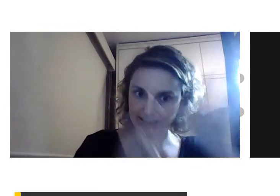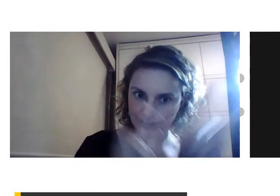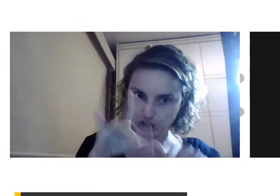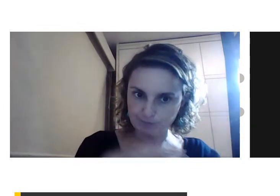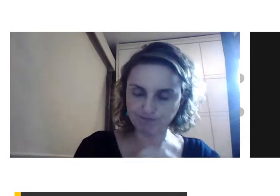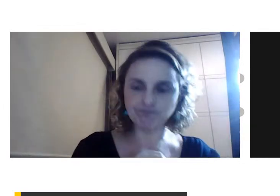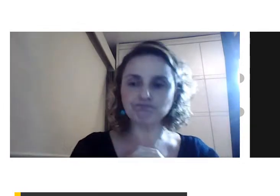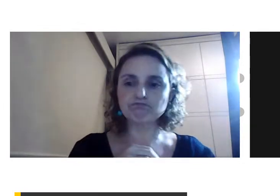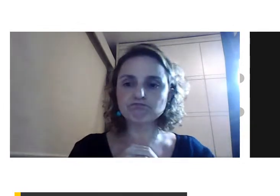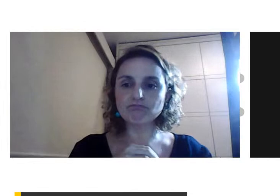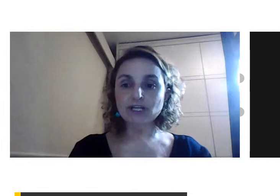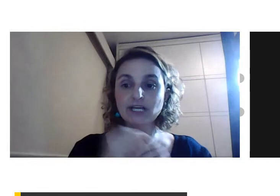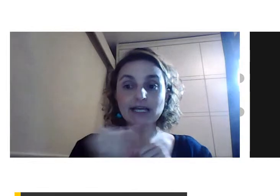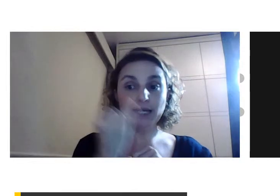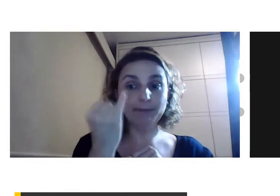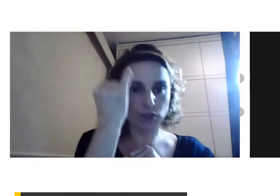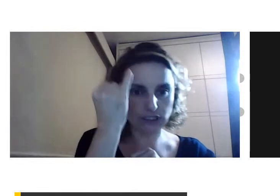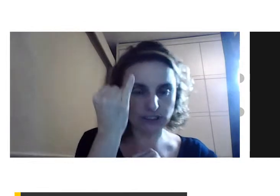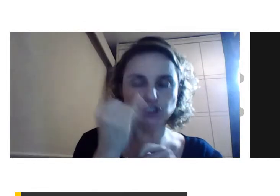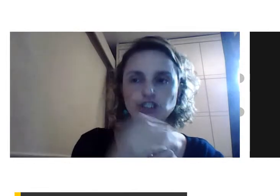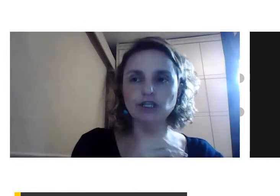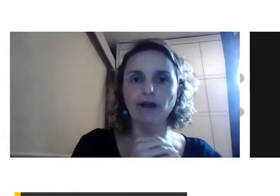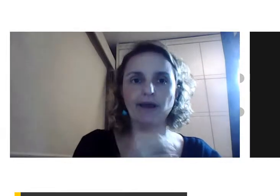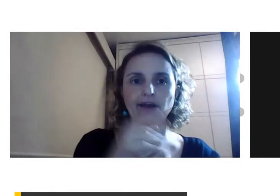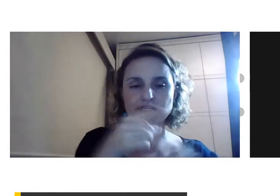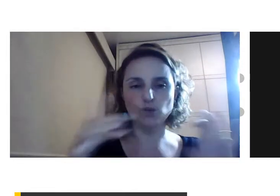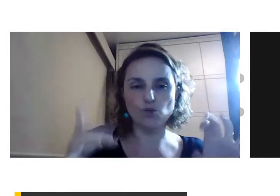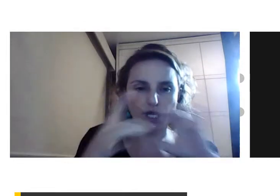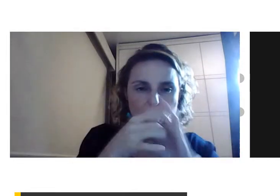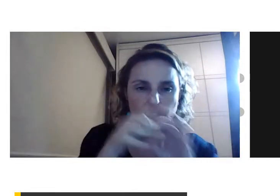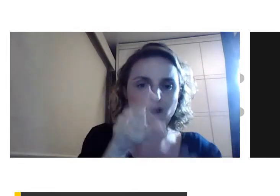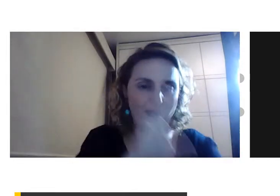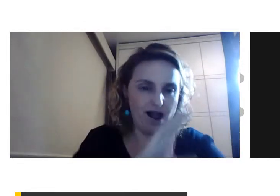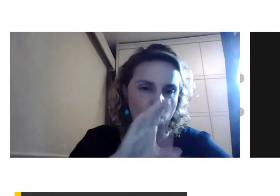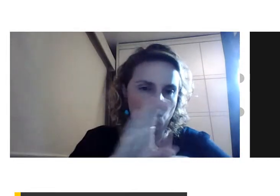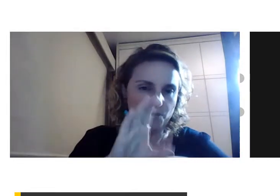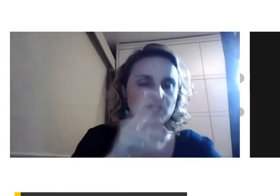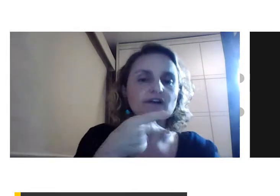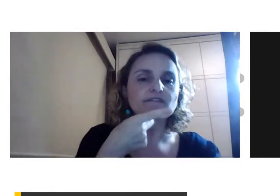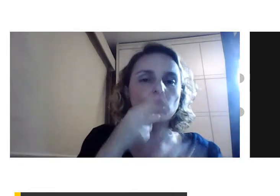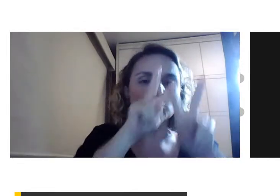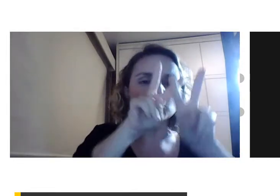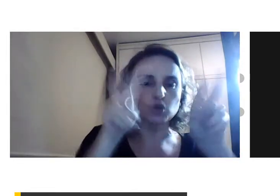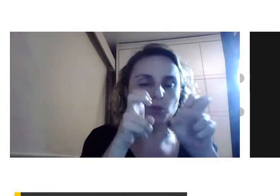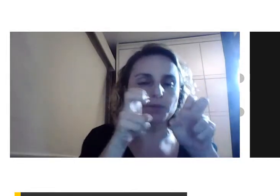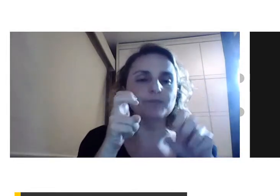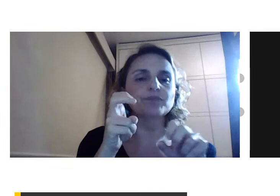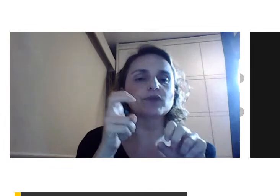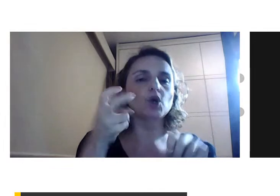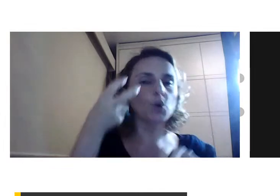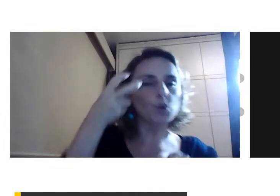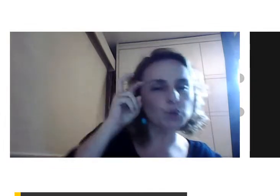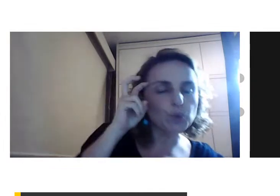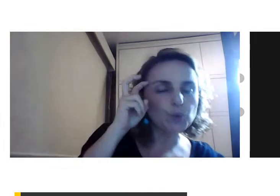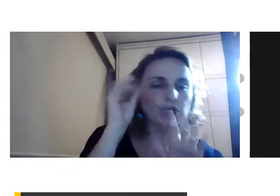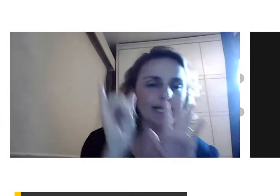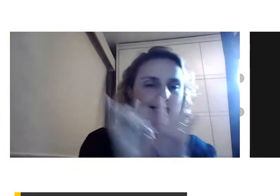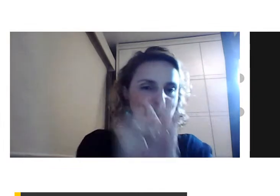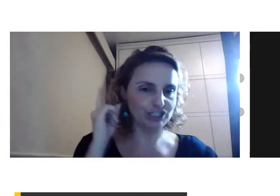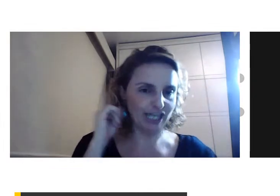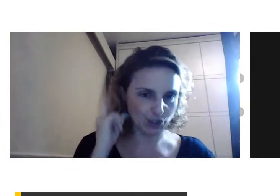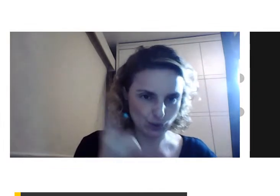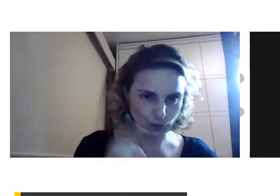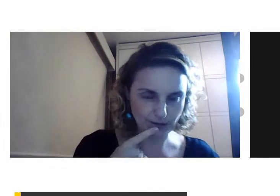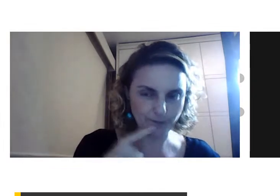nós estamos em todas as formas digitais bom e é muito importante É sobre o